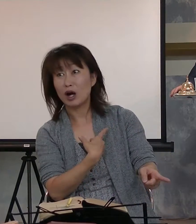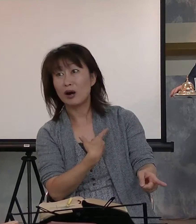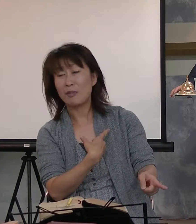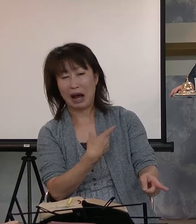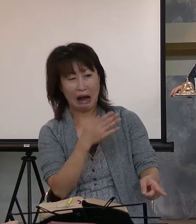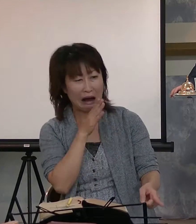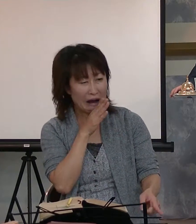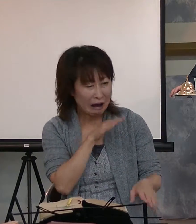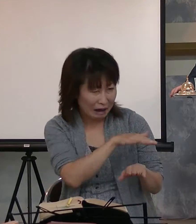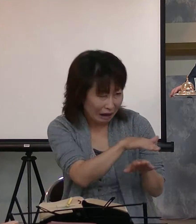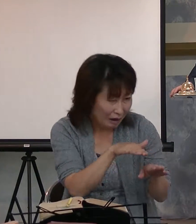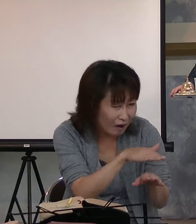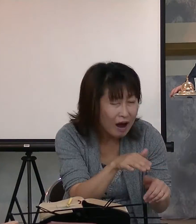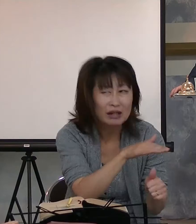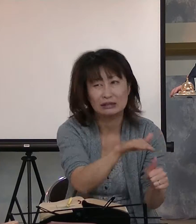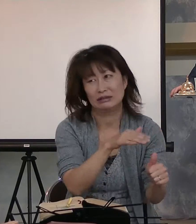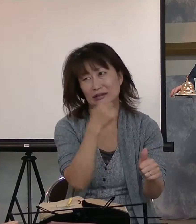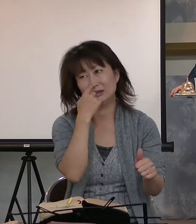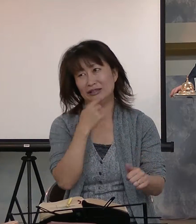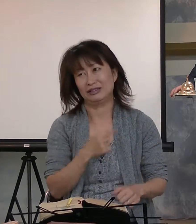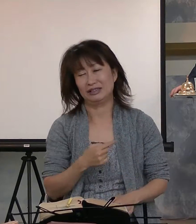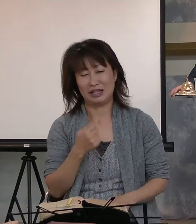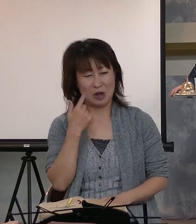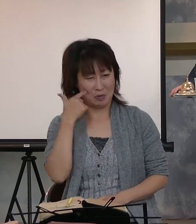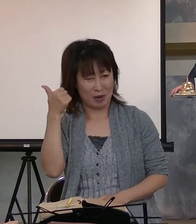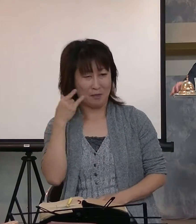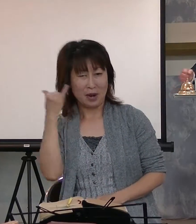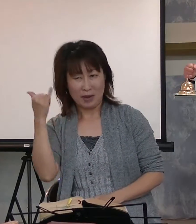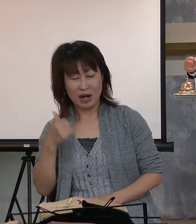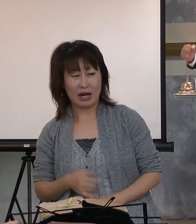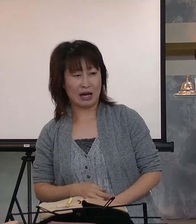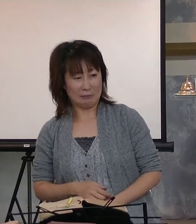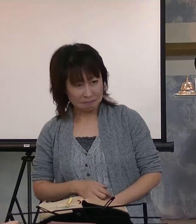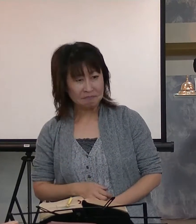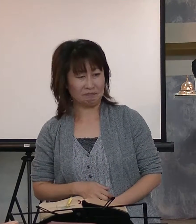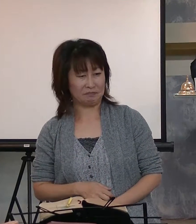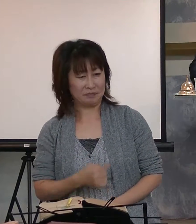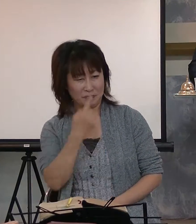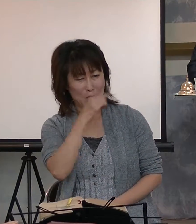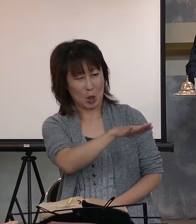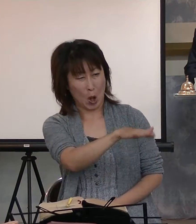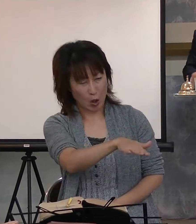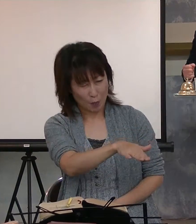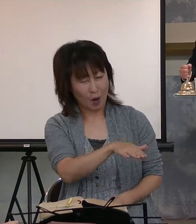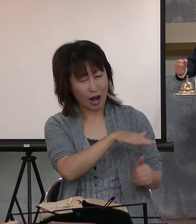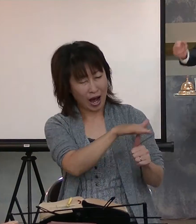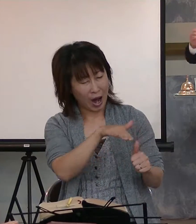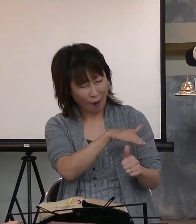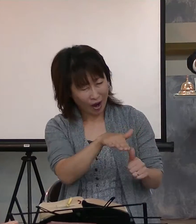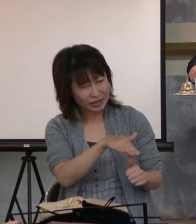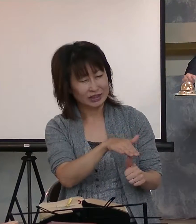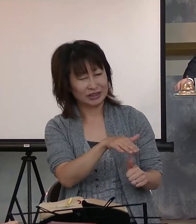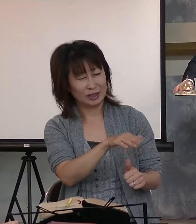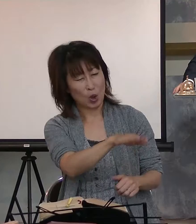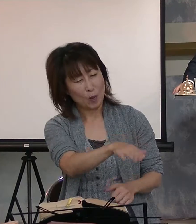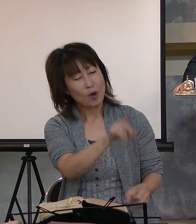パパたちとママたちはよし、この子のためにもっと頑張ろうと仕事出るで